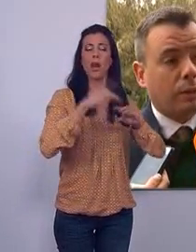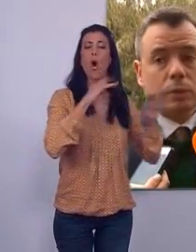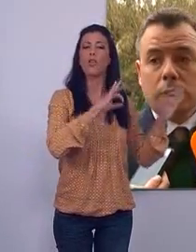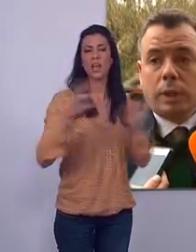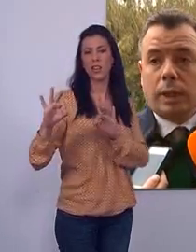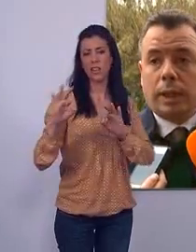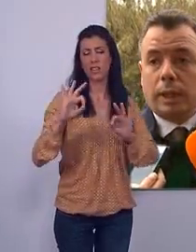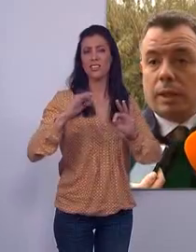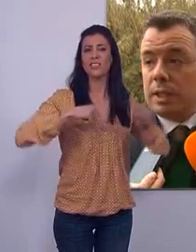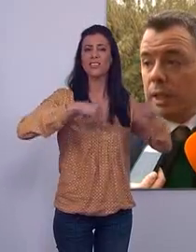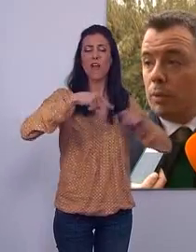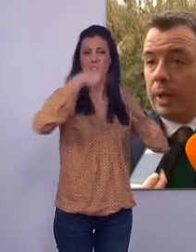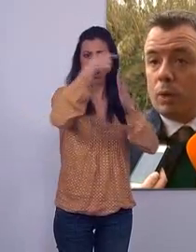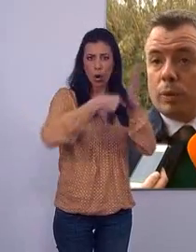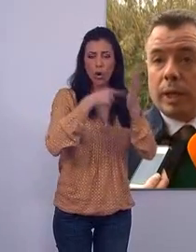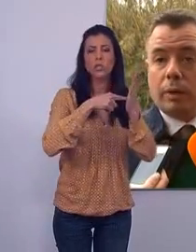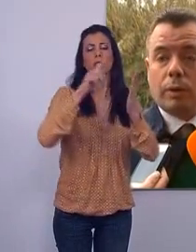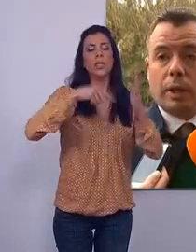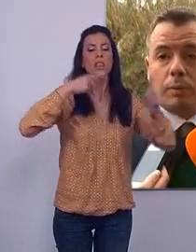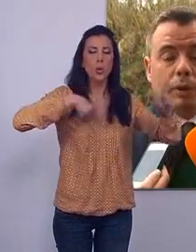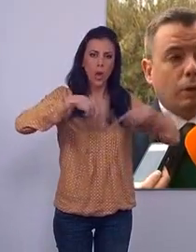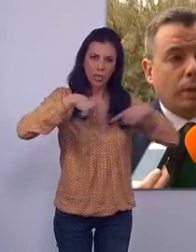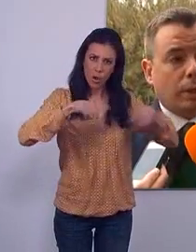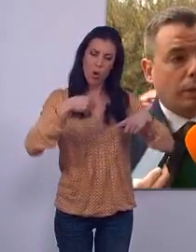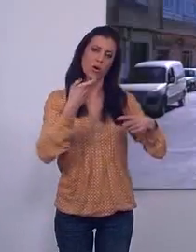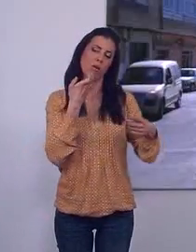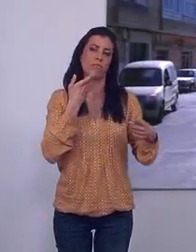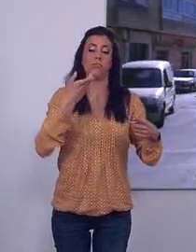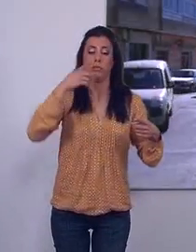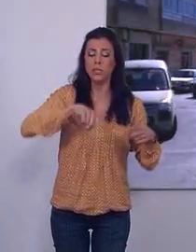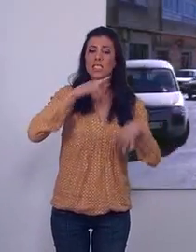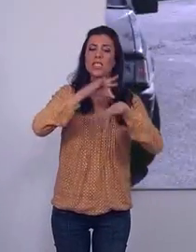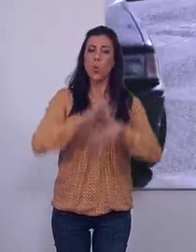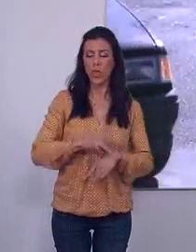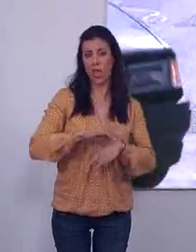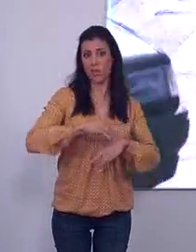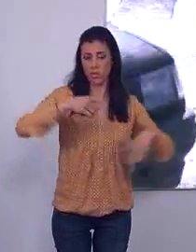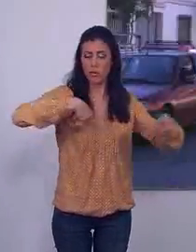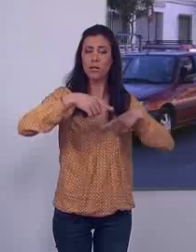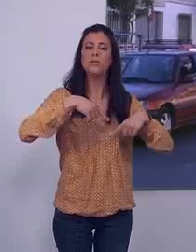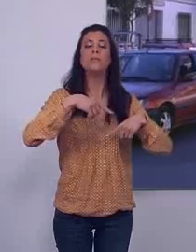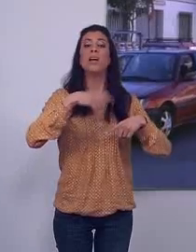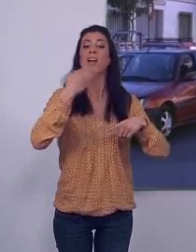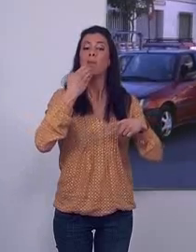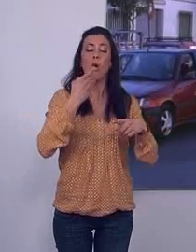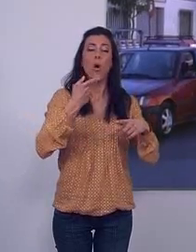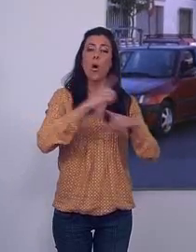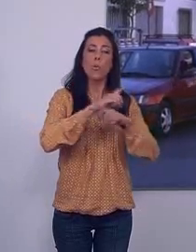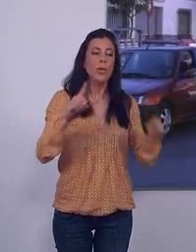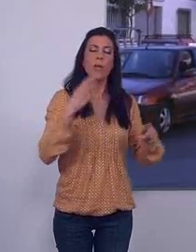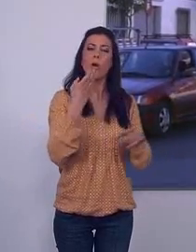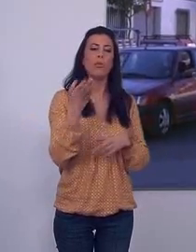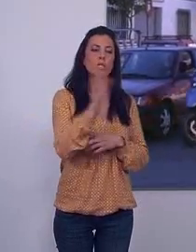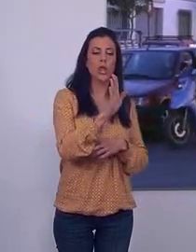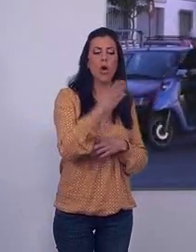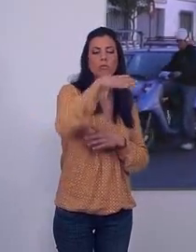la modificación de la ordenanza municipal de tráfico circulación de vehículos a motor y seguridad vial por lo que quedará